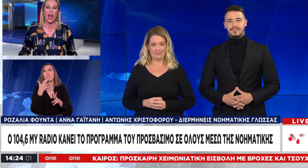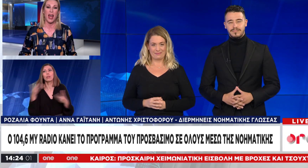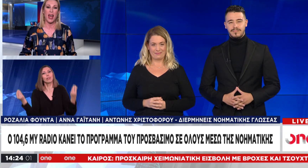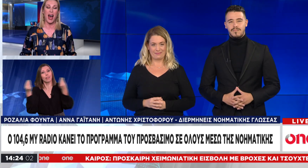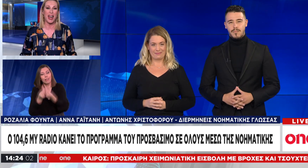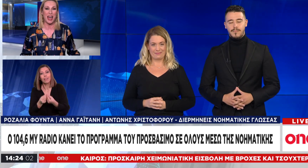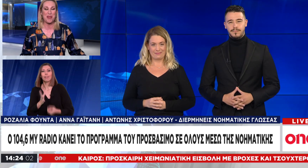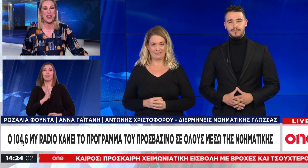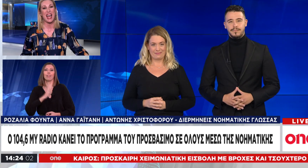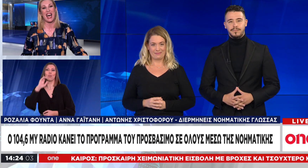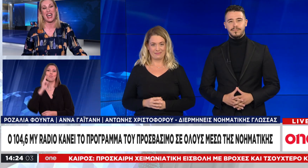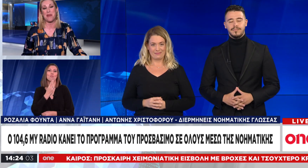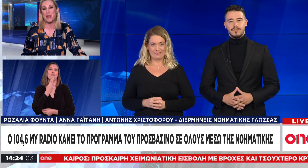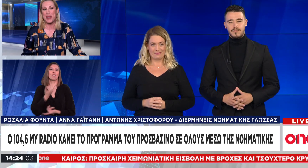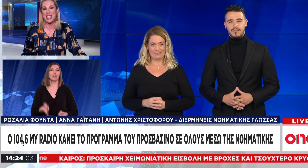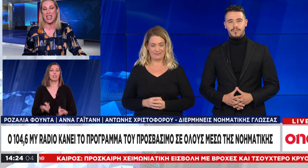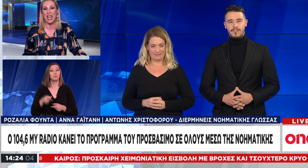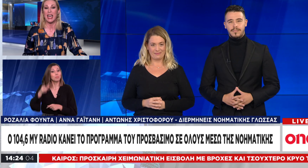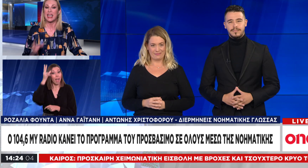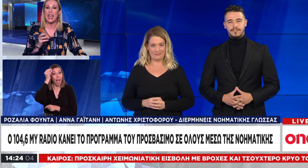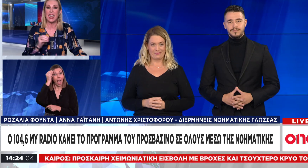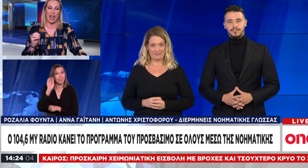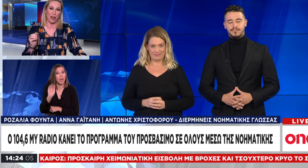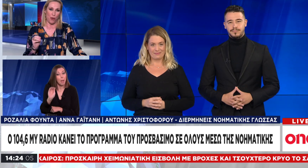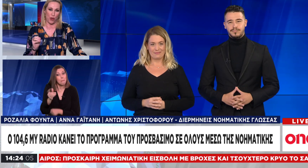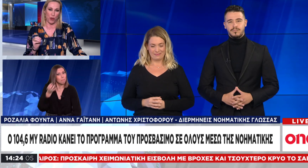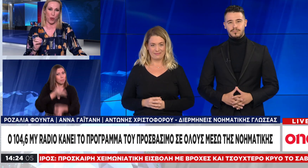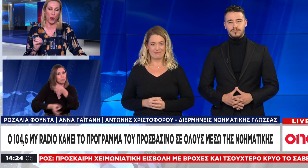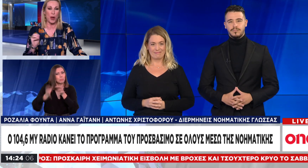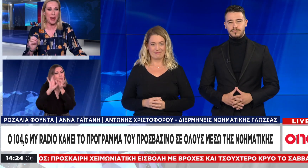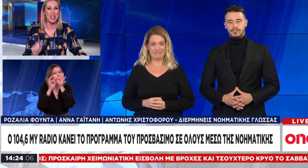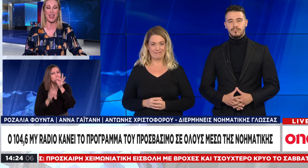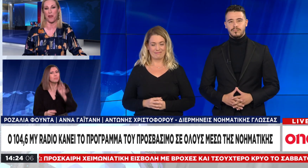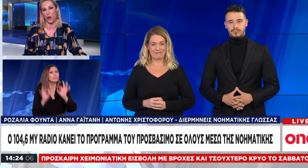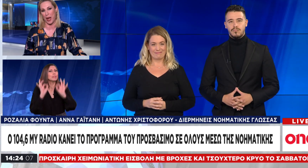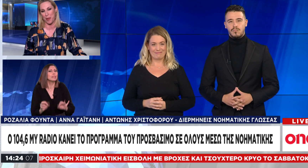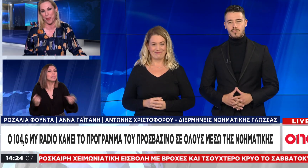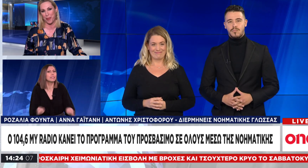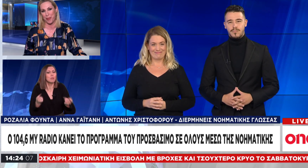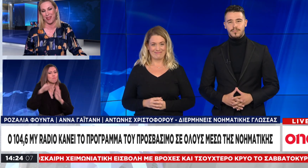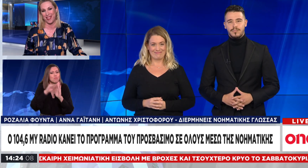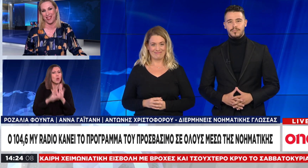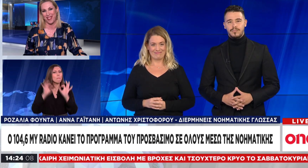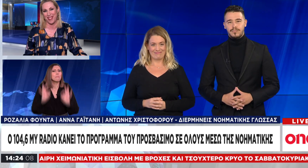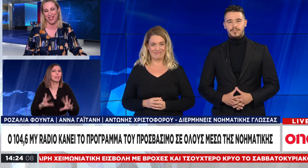ε άννα να μας πεις εσύ τι είναι ακριβώς αυτό το πρόγραμμα σε τι